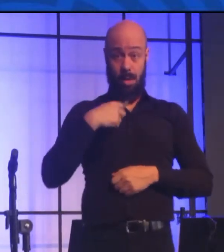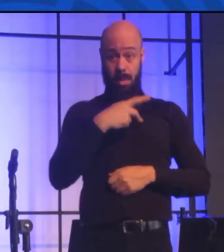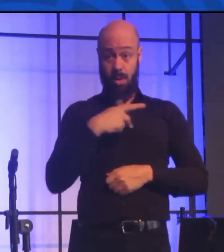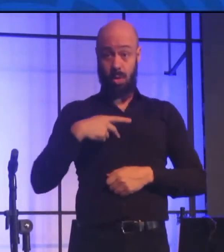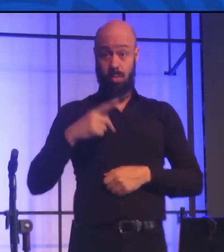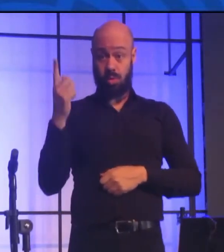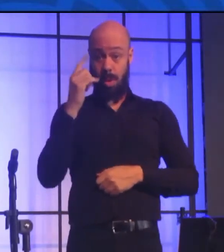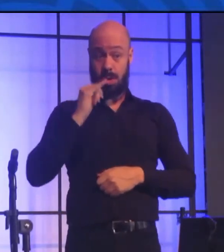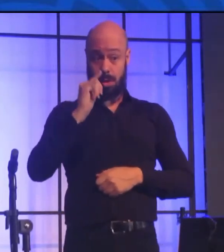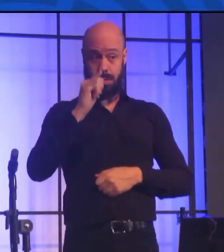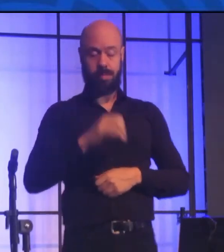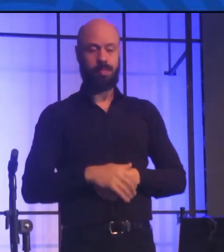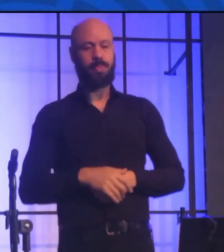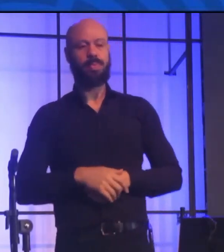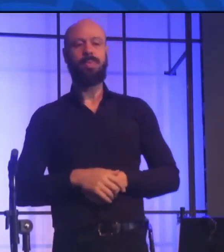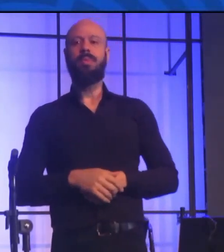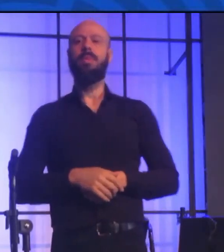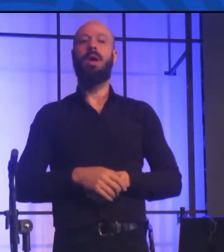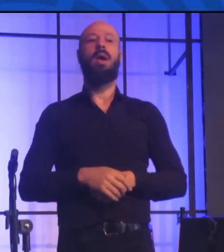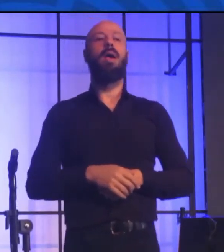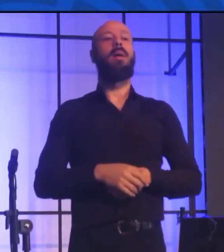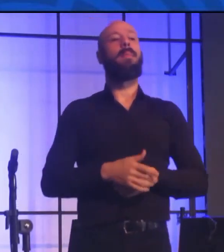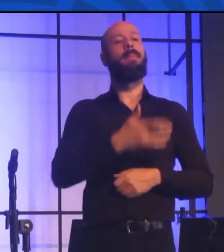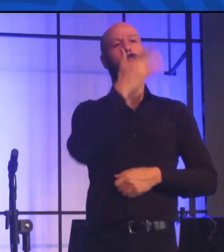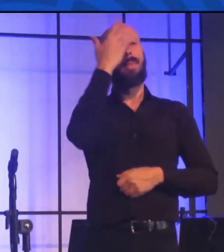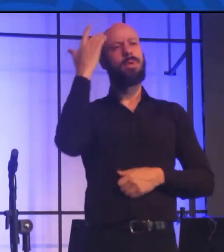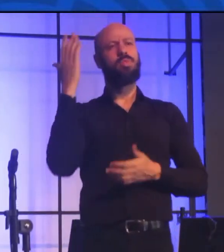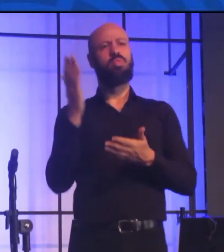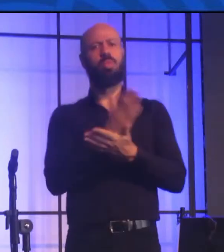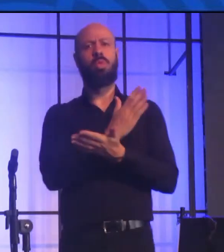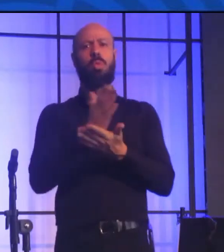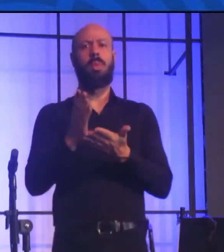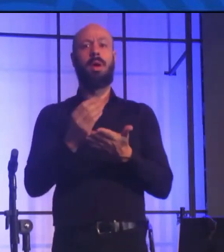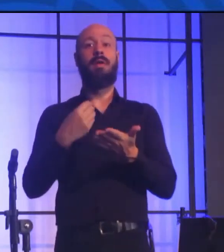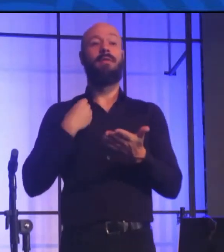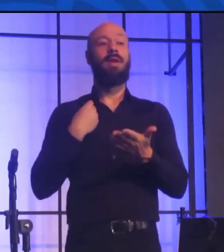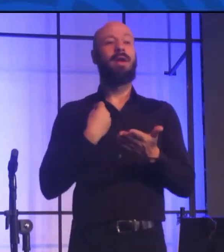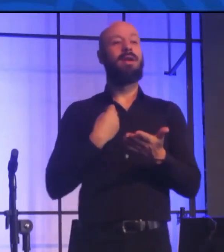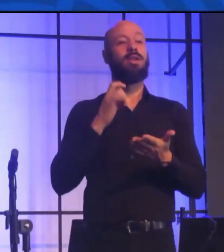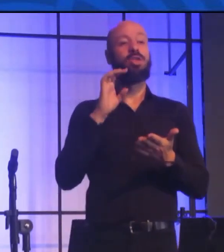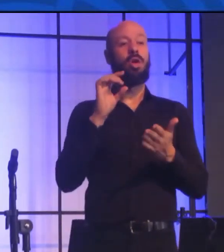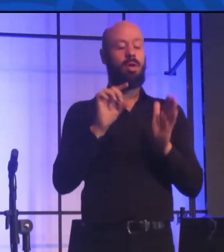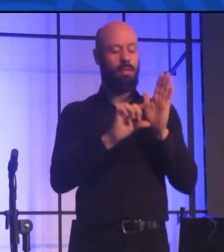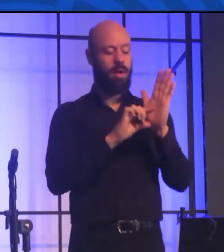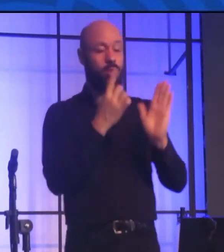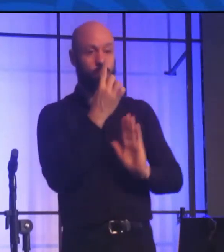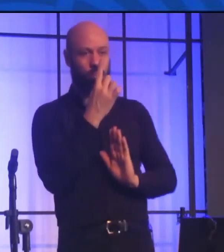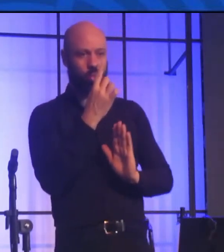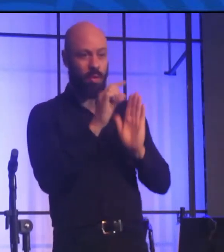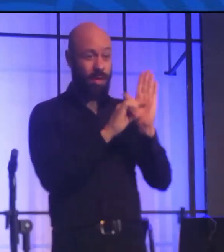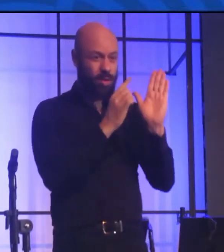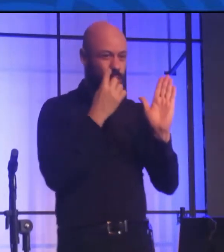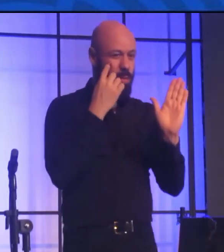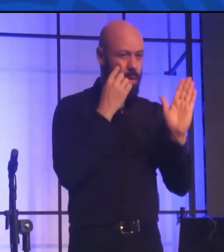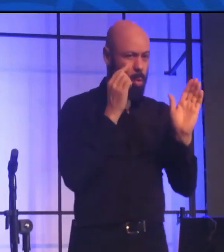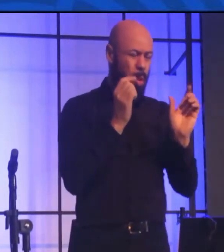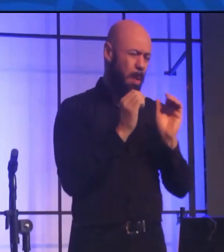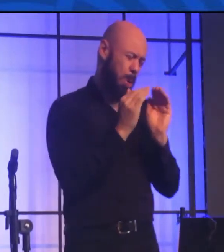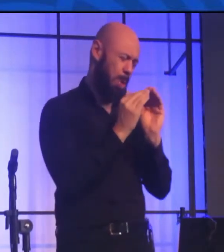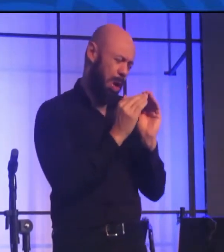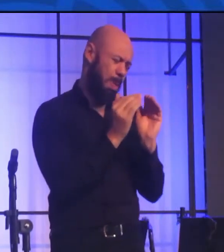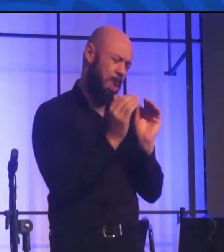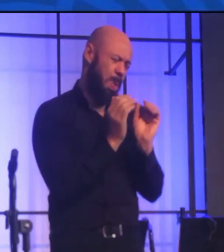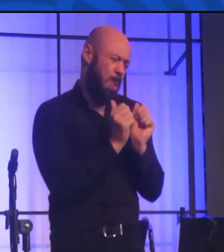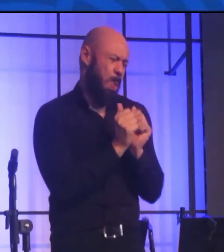muitas pessoas vivem a sua vida apenas no versículo 1 e não vão para o versículo 2.